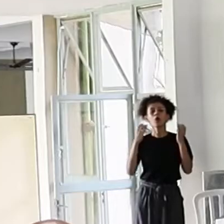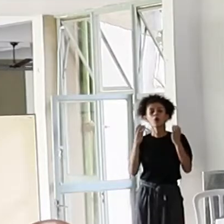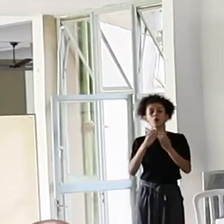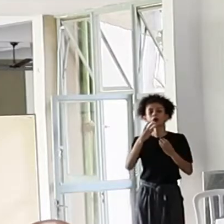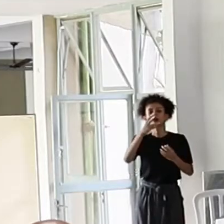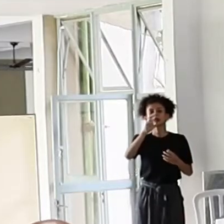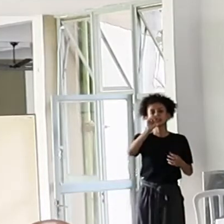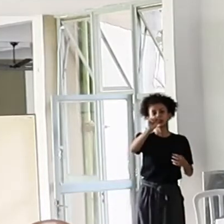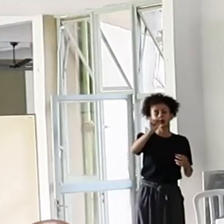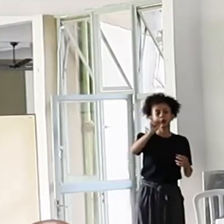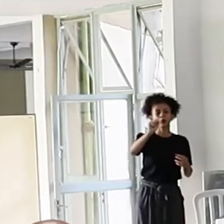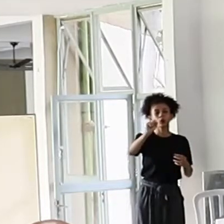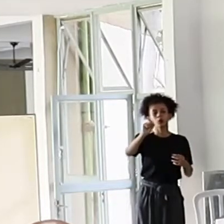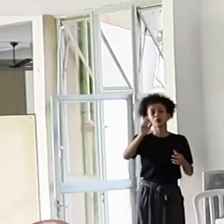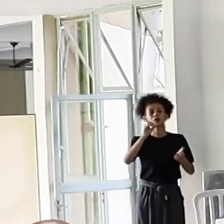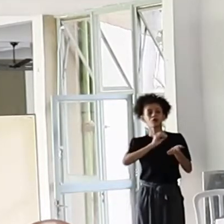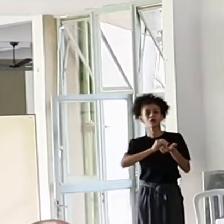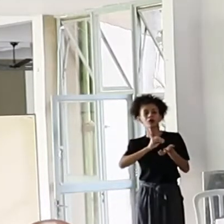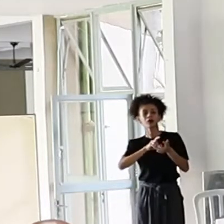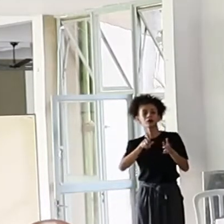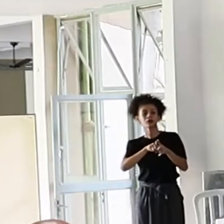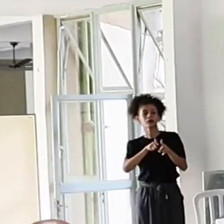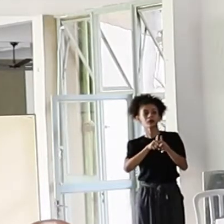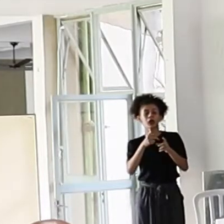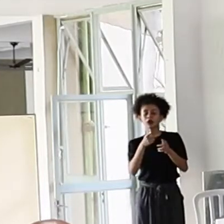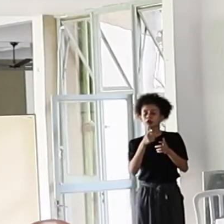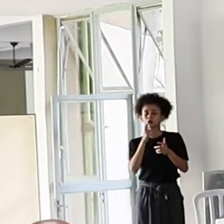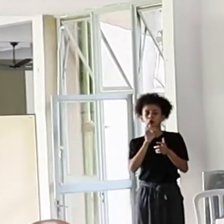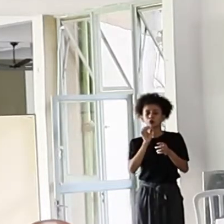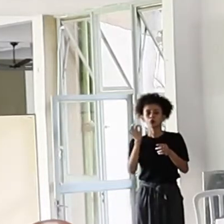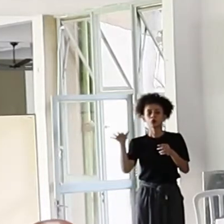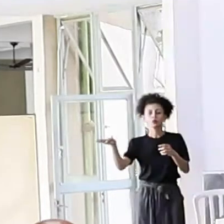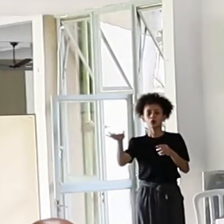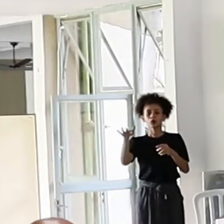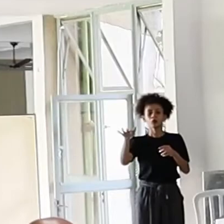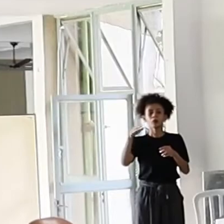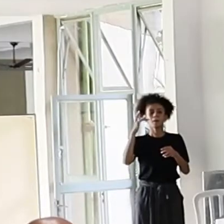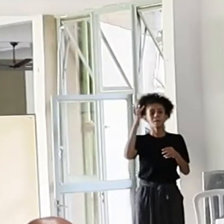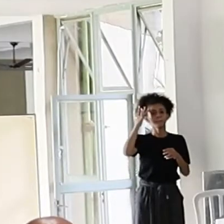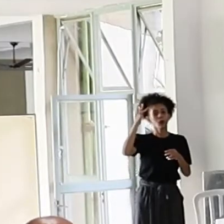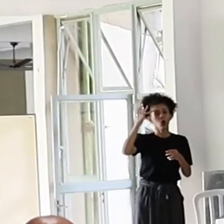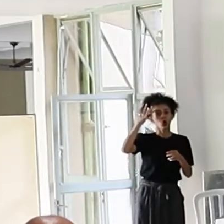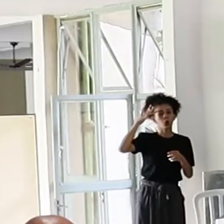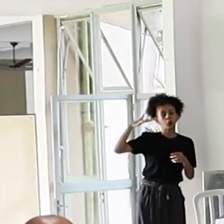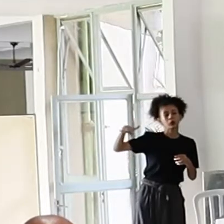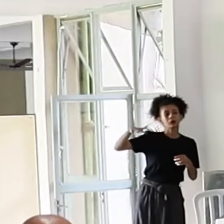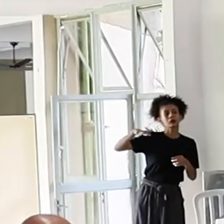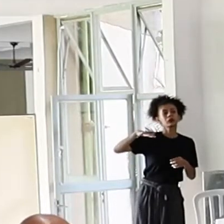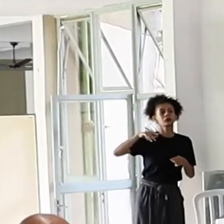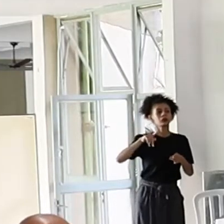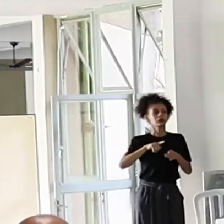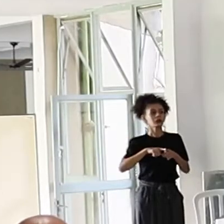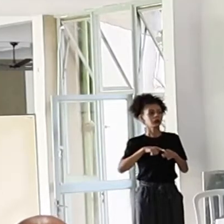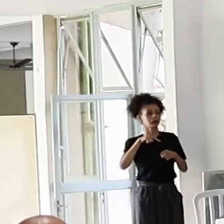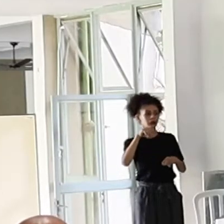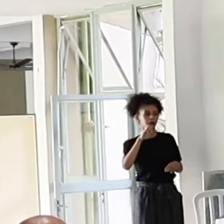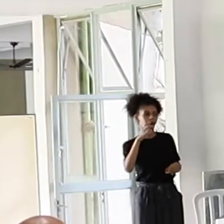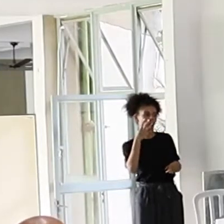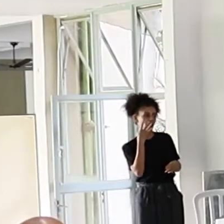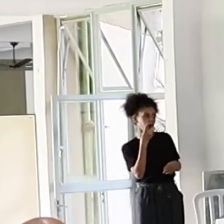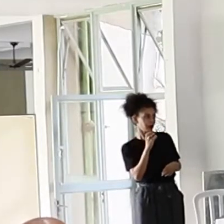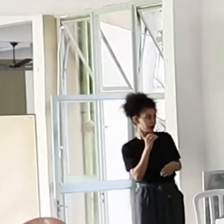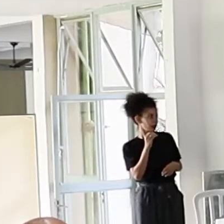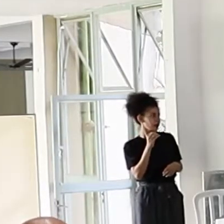comunidade da 38 é o que não acontece por exemplo no Pólo de Modas não é que acontece por exemplo na que é